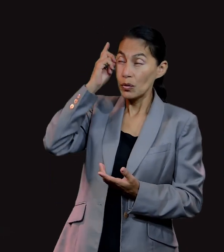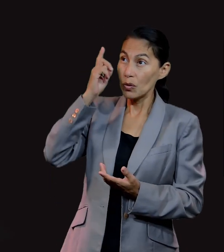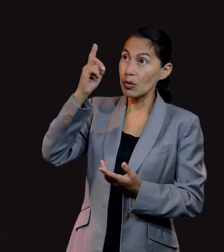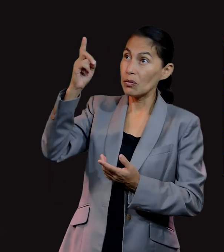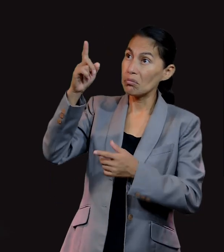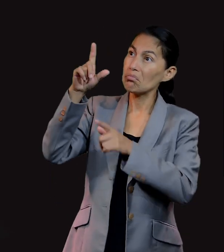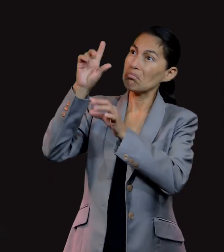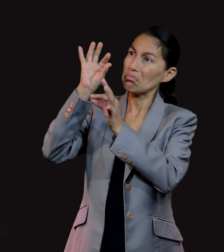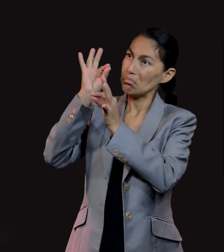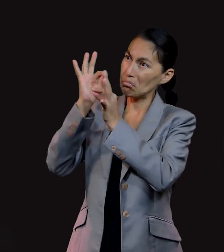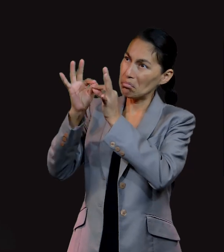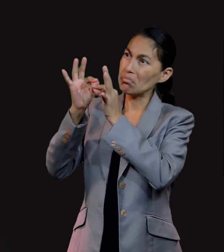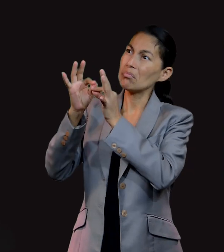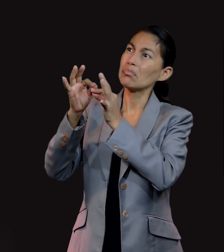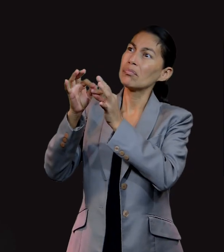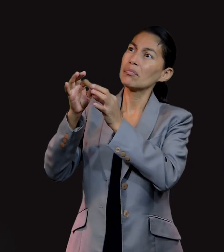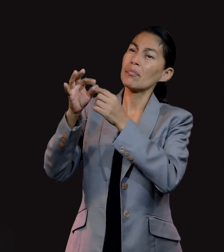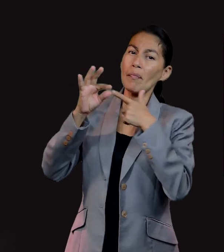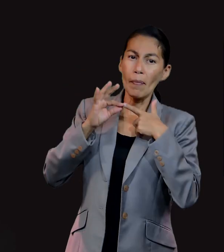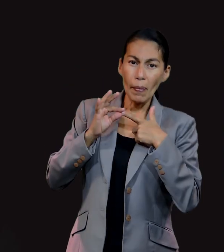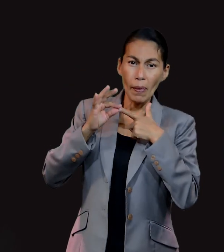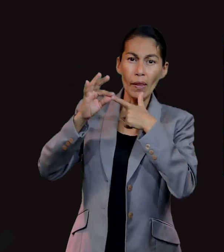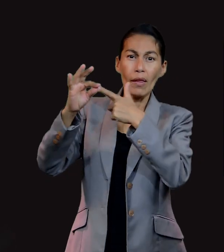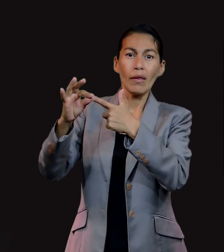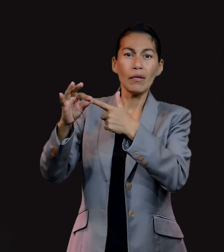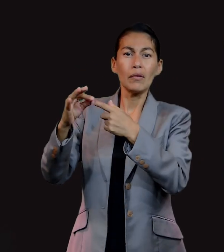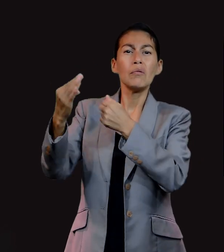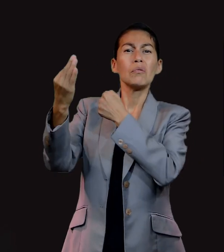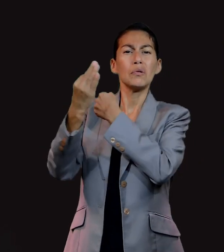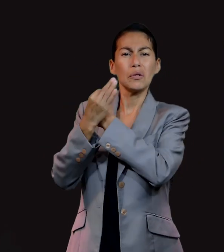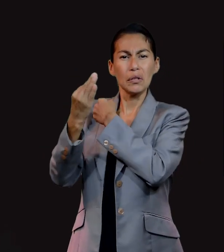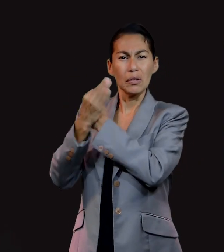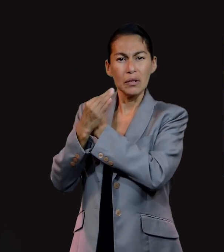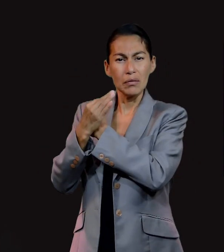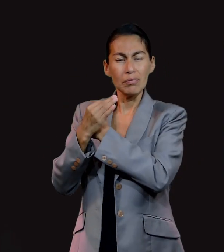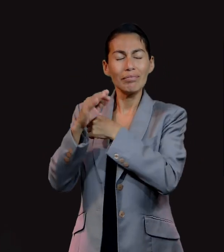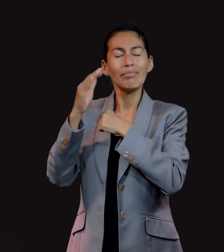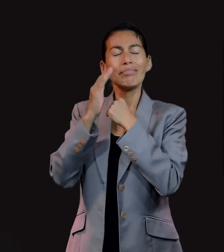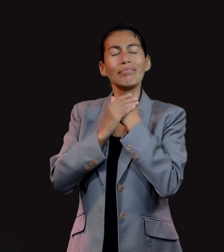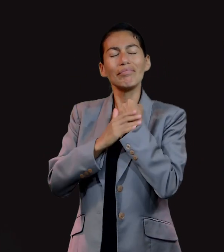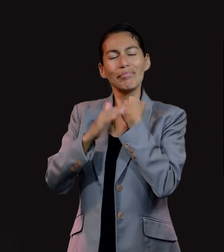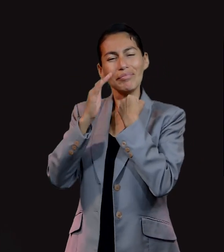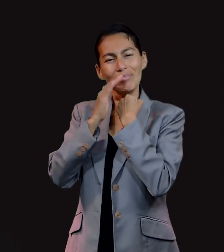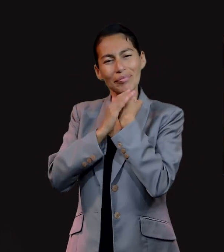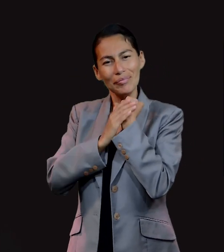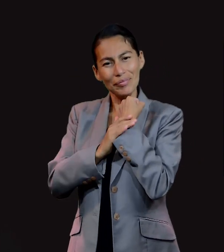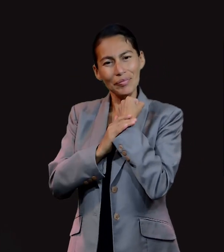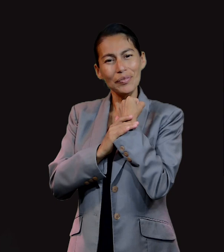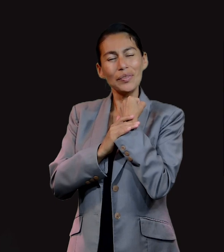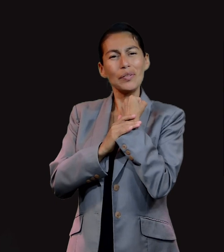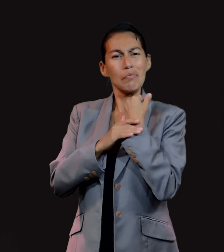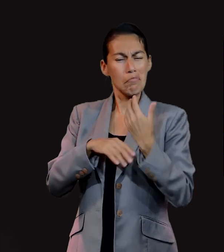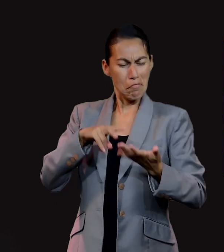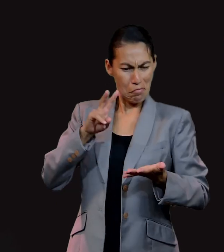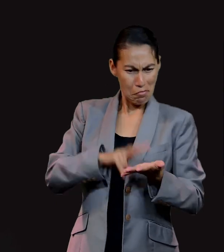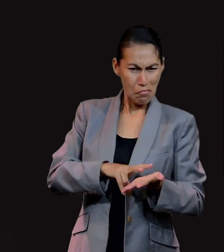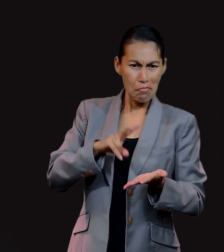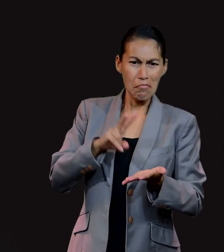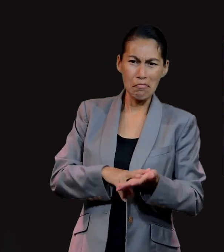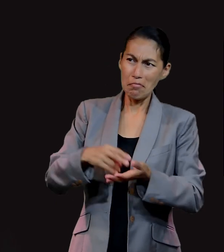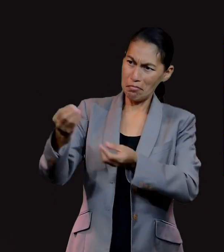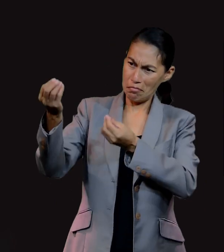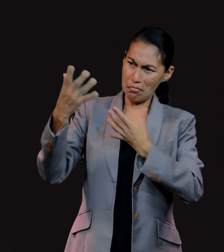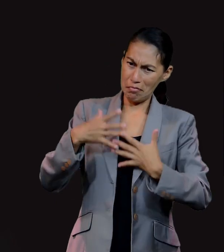disposición para guiarnos, protegernos, para consolarnos, para fortalecernos,